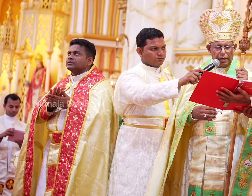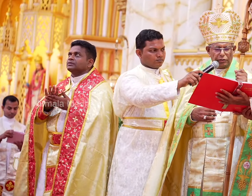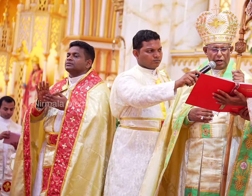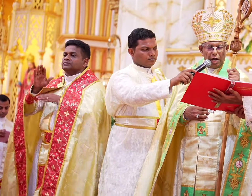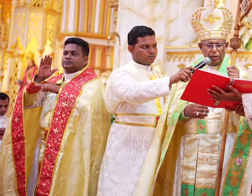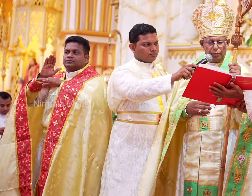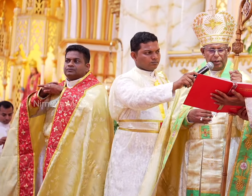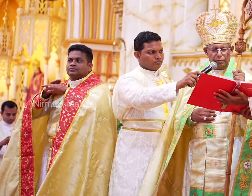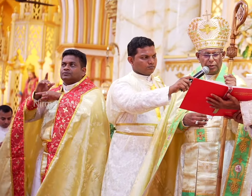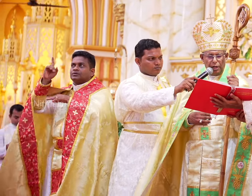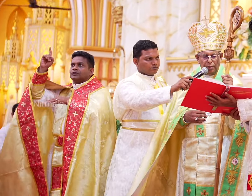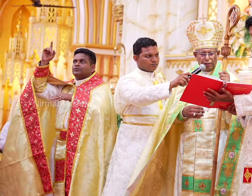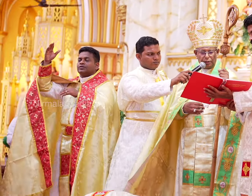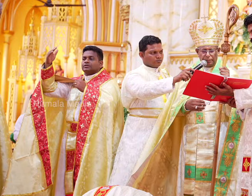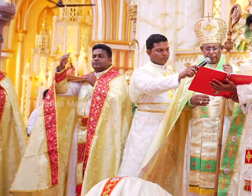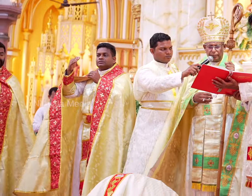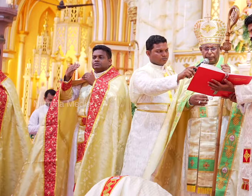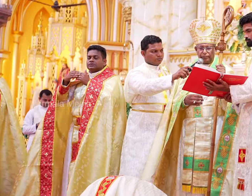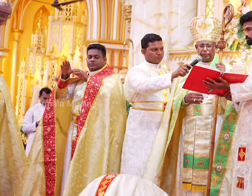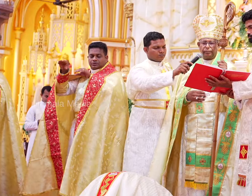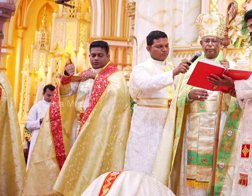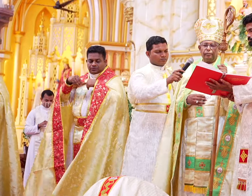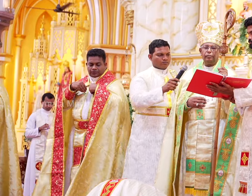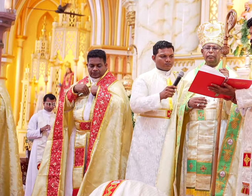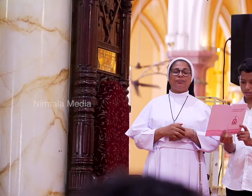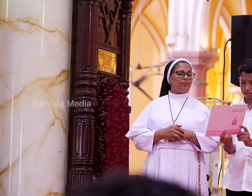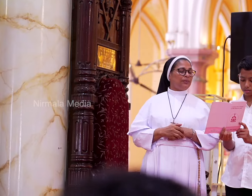അവിടുത്തെ സാമീപ്യം ലഭിക്കും.